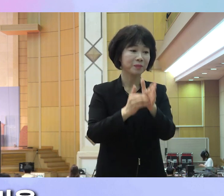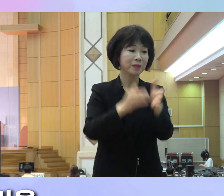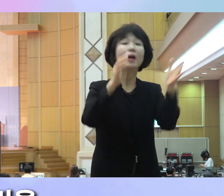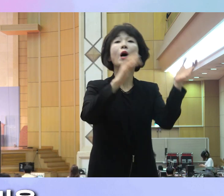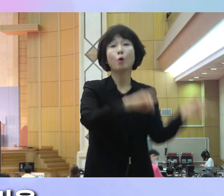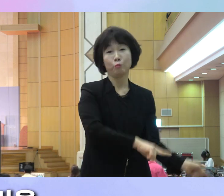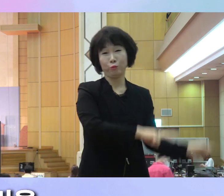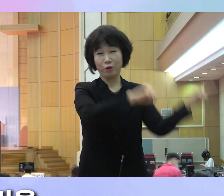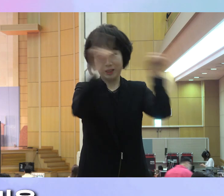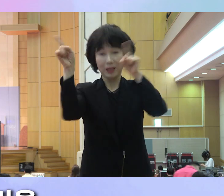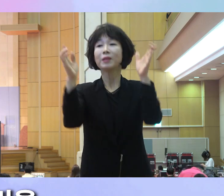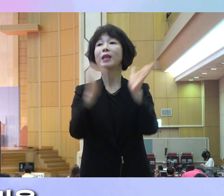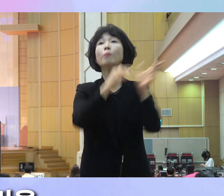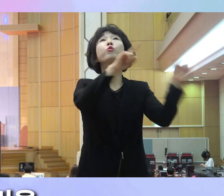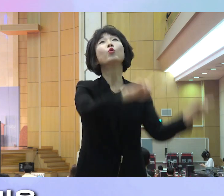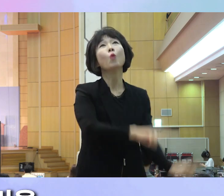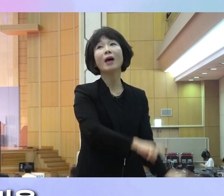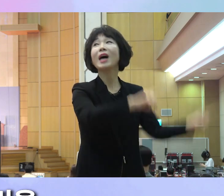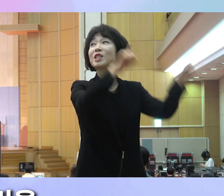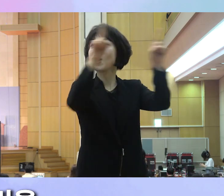부활하셨네, 부활하셨네,